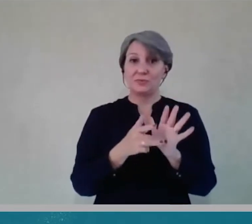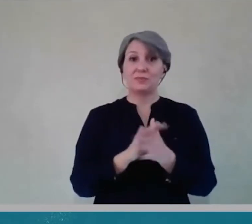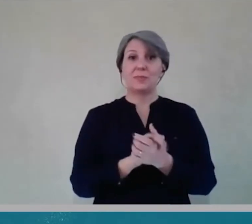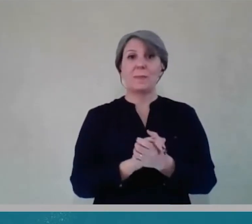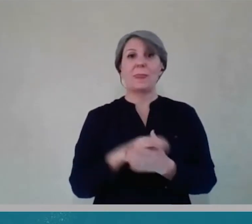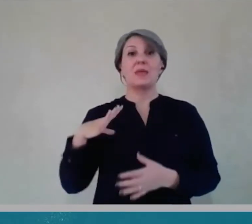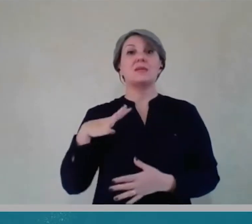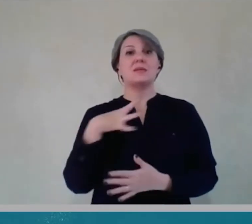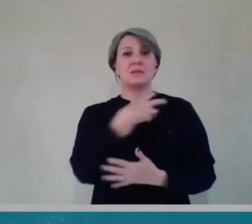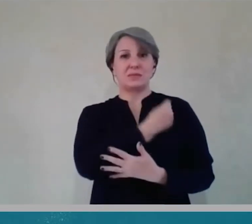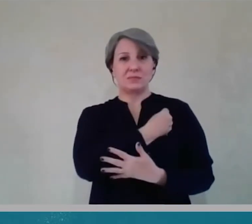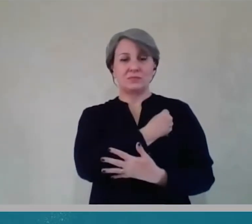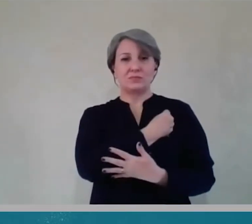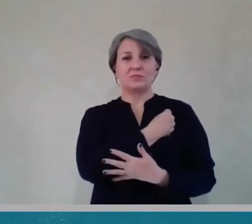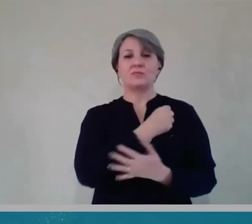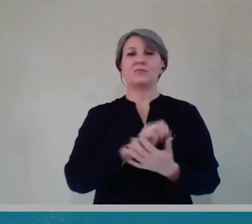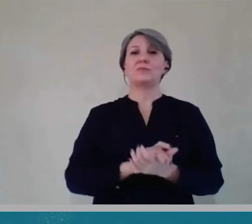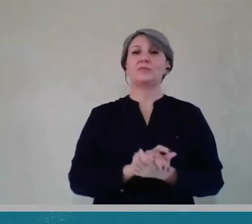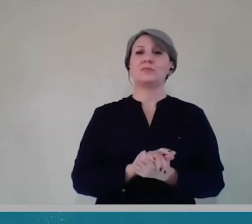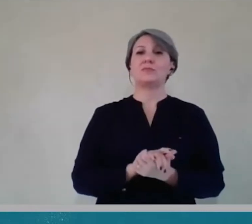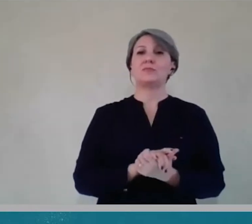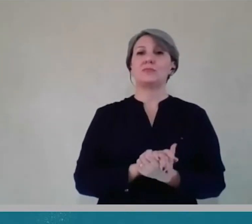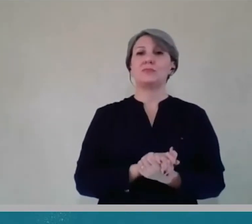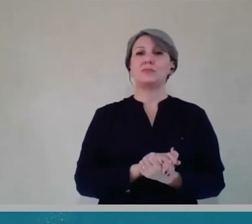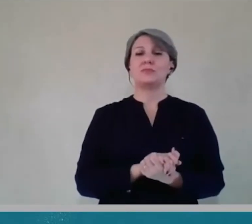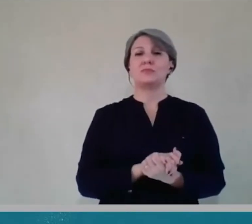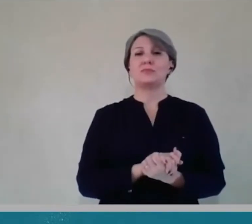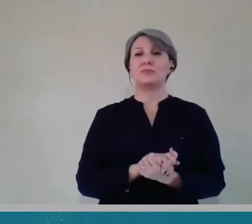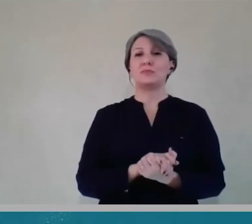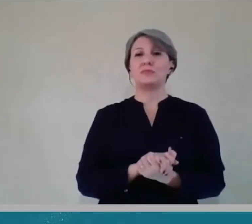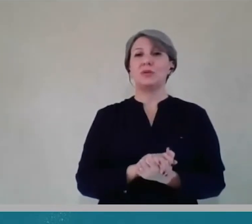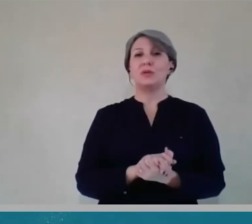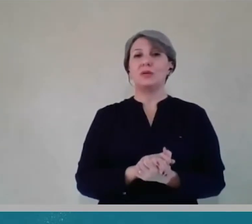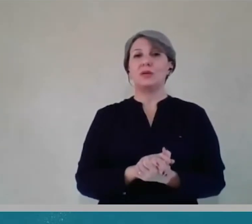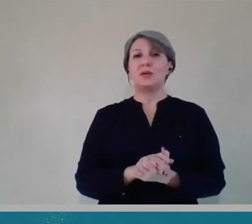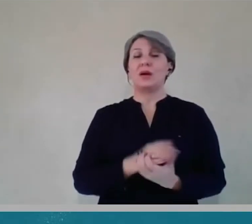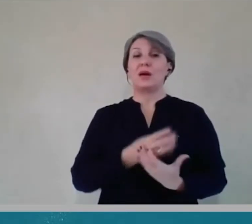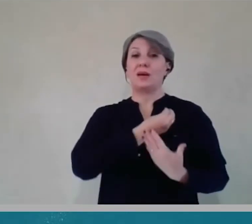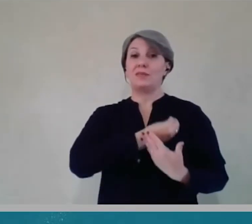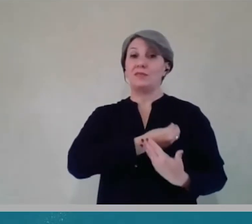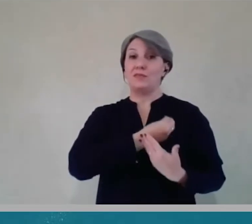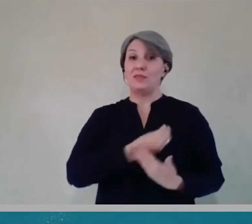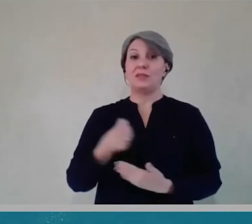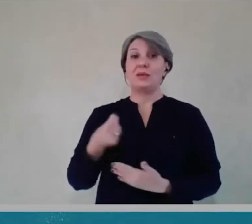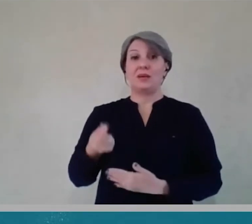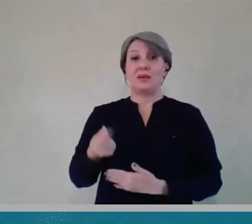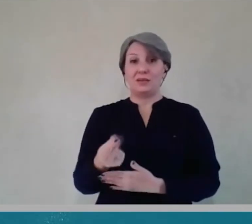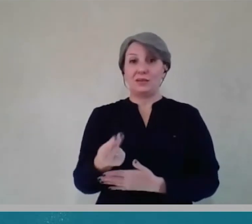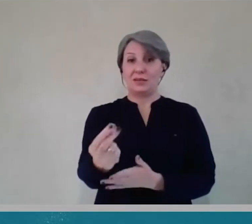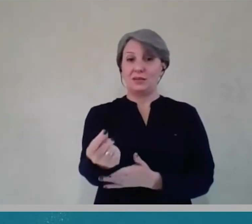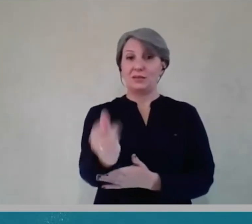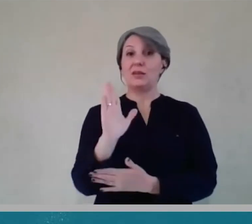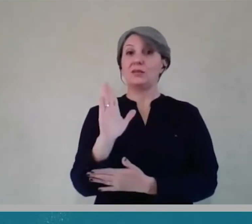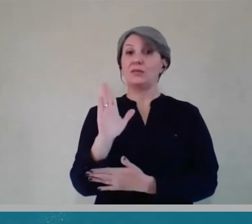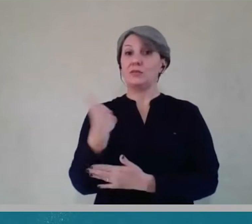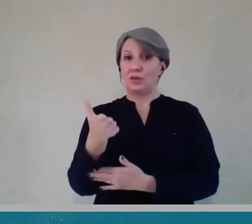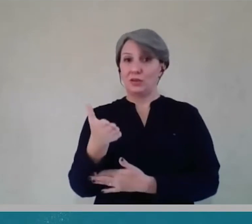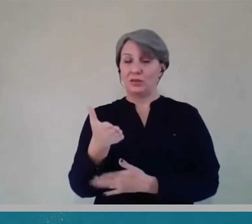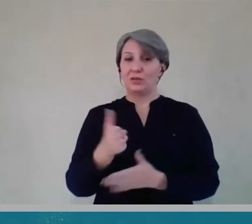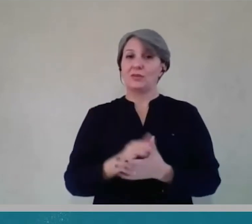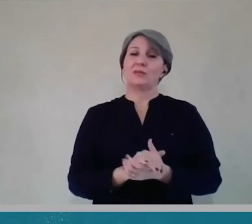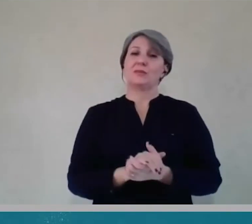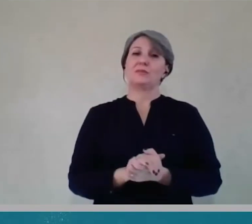é, quem ganhou a vida eterna, irmãos, não vai perder a salvação mais.